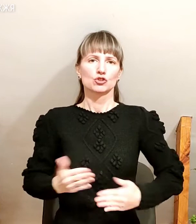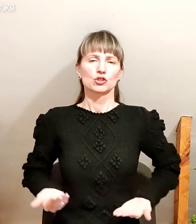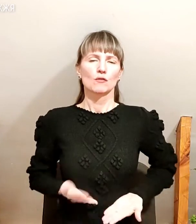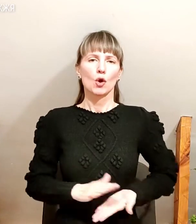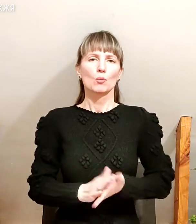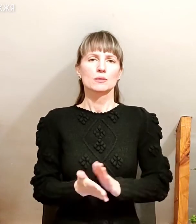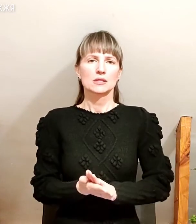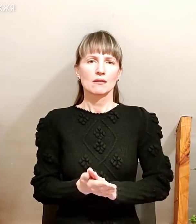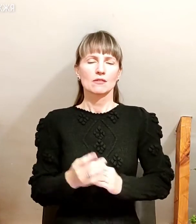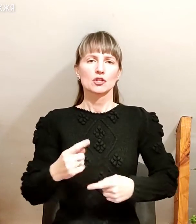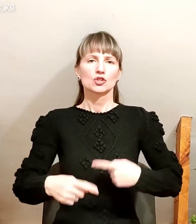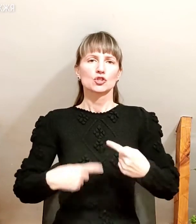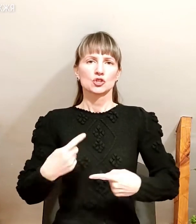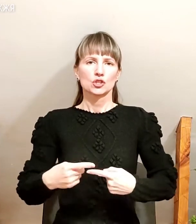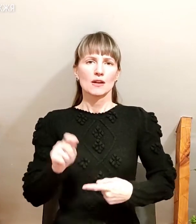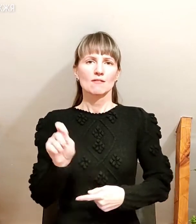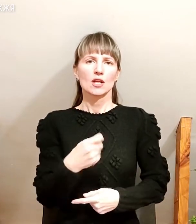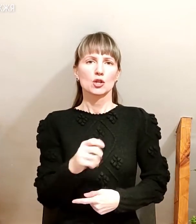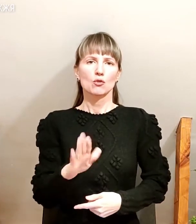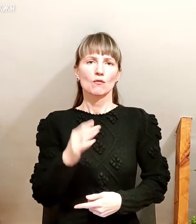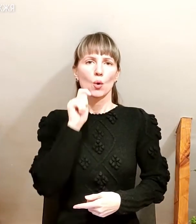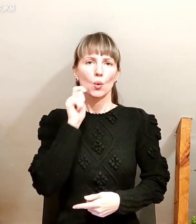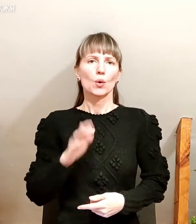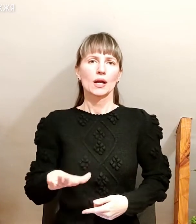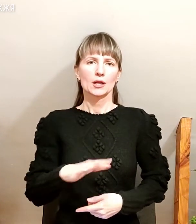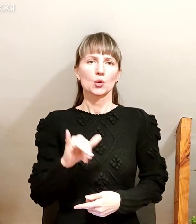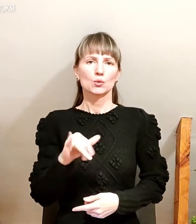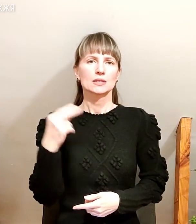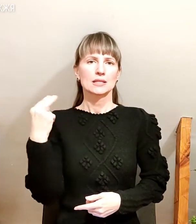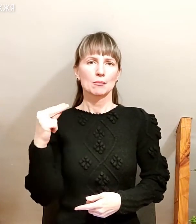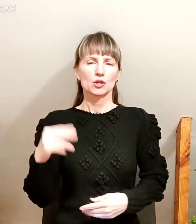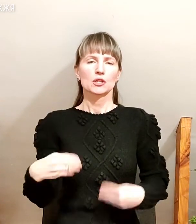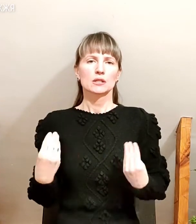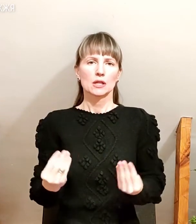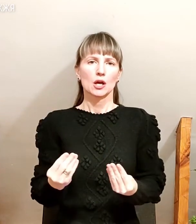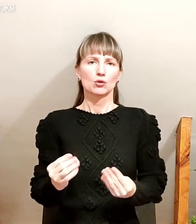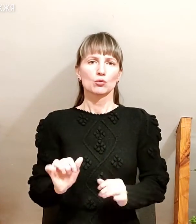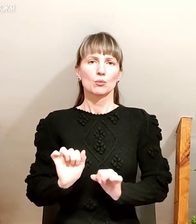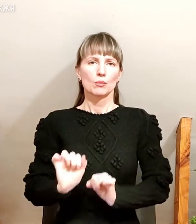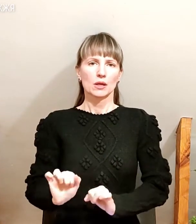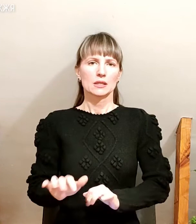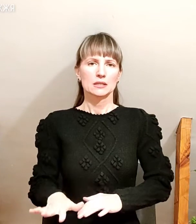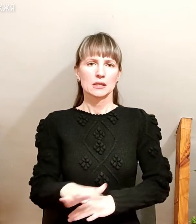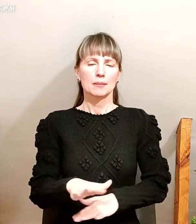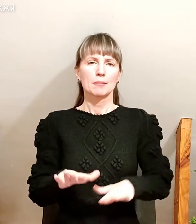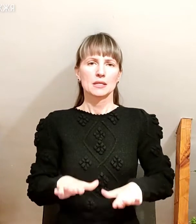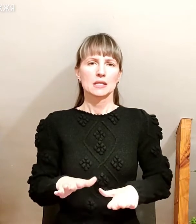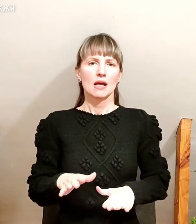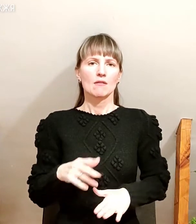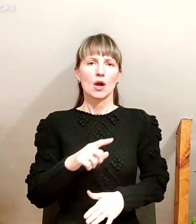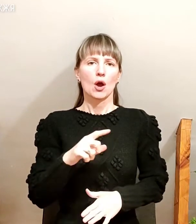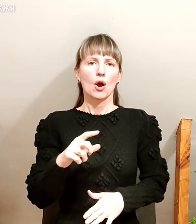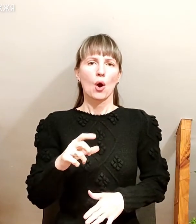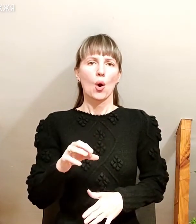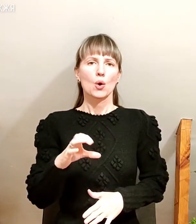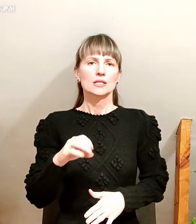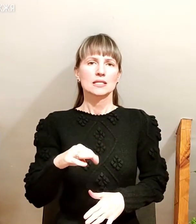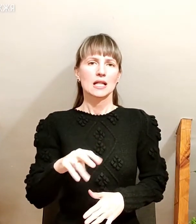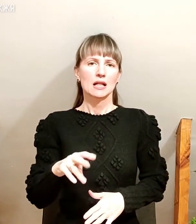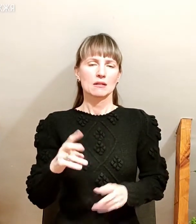обставинах через війну в Україні, у Запоріжжі надають прихисток місцеві хостели. Про це Суспільному повідомив